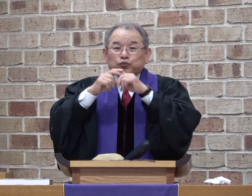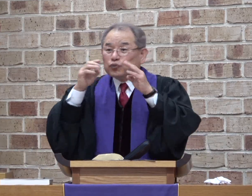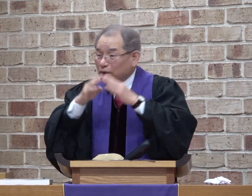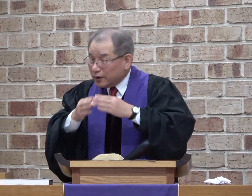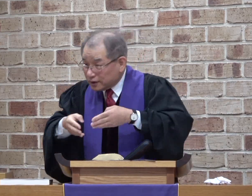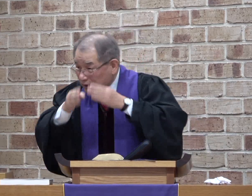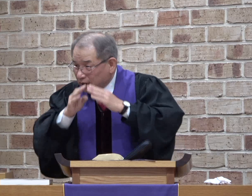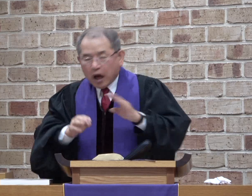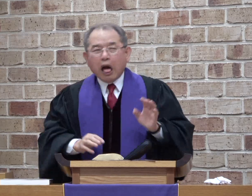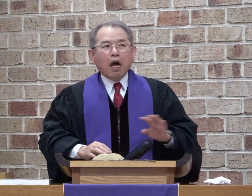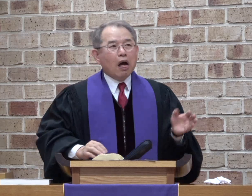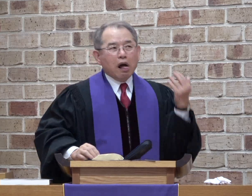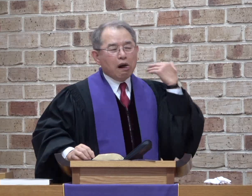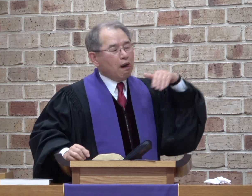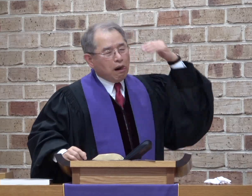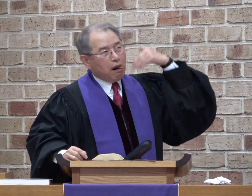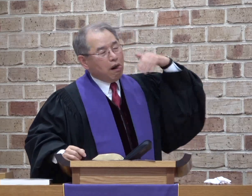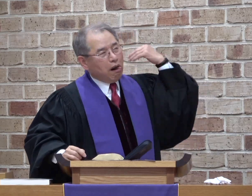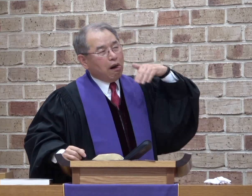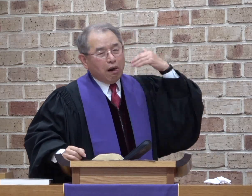교회를 세우는 일은 어렵습니다.